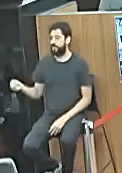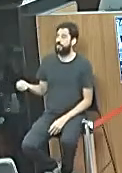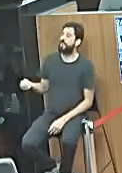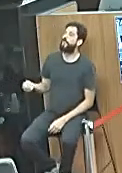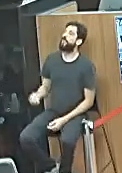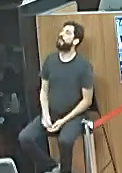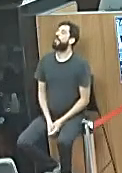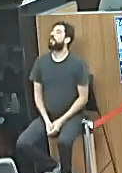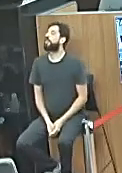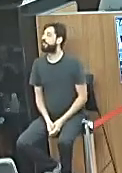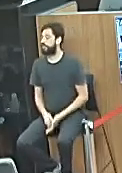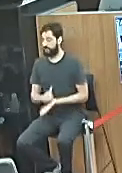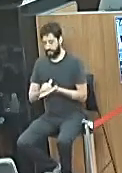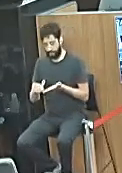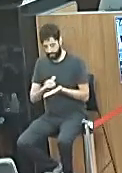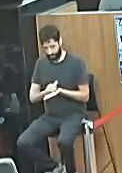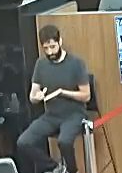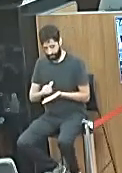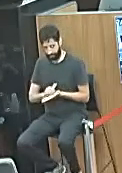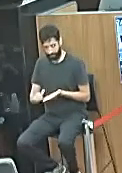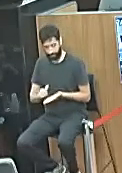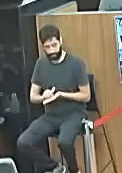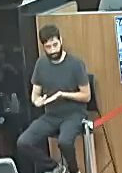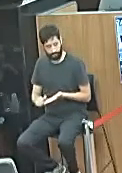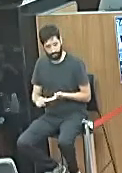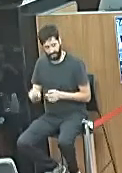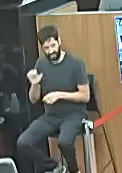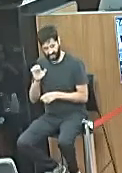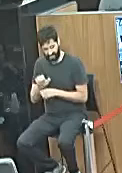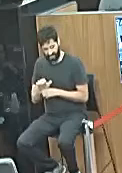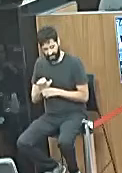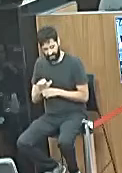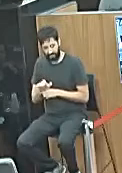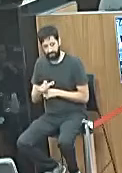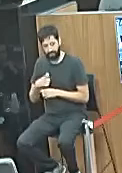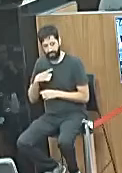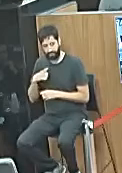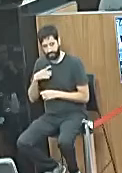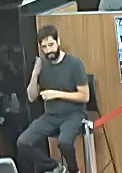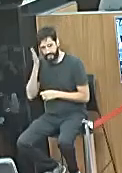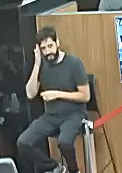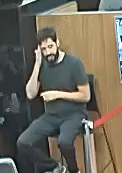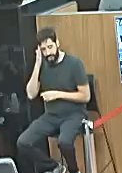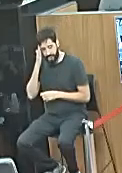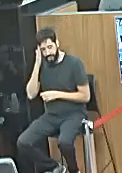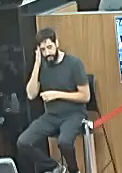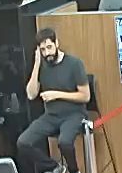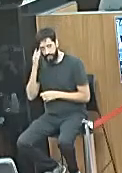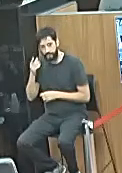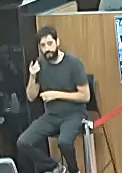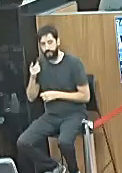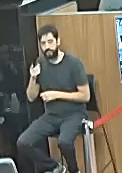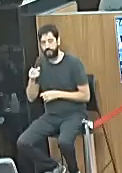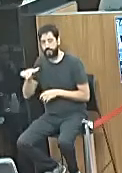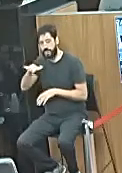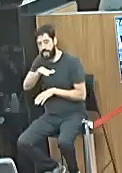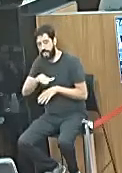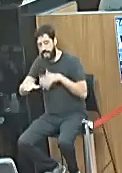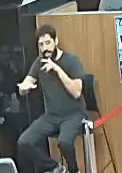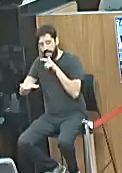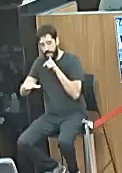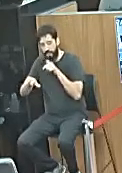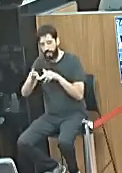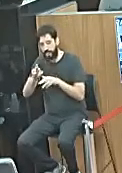era só isso é secretário secretário o estado está ciente da situação da bacia hidrográfica do rio araçuaí